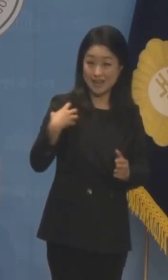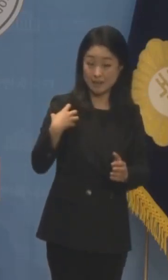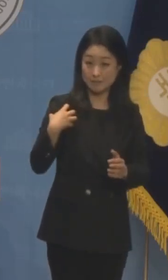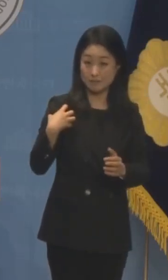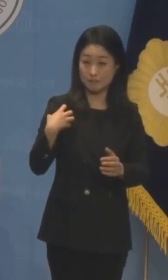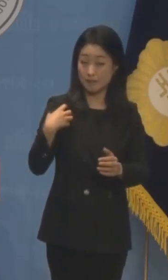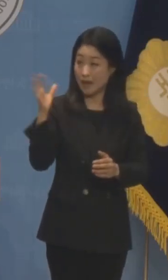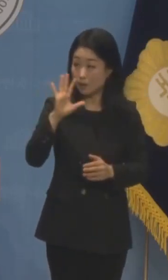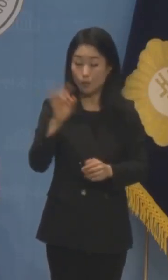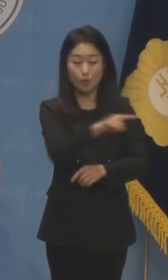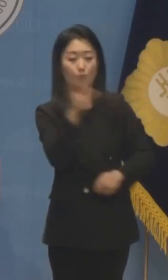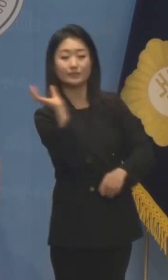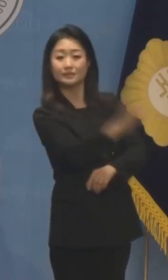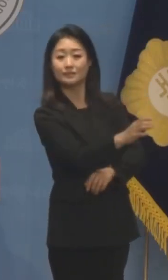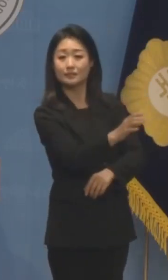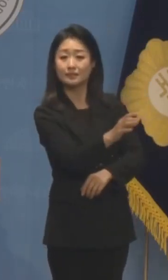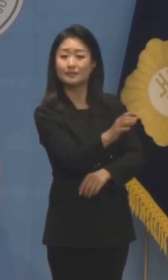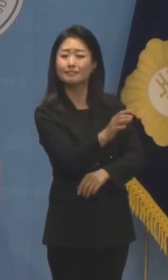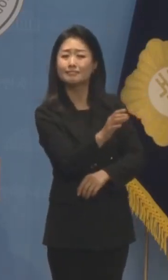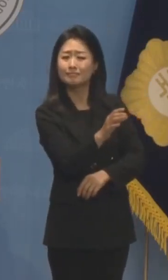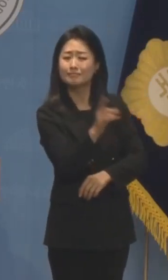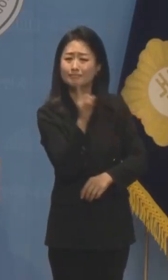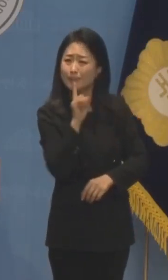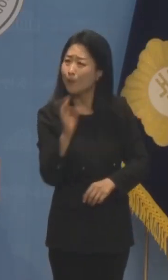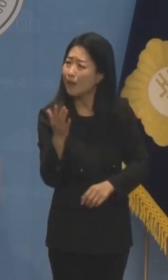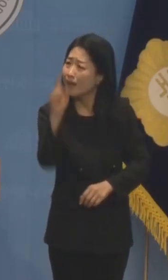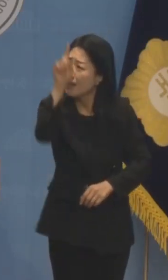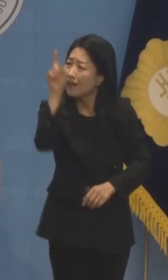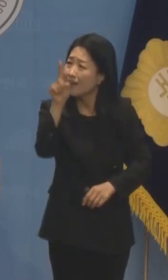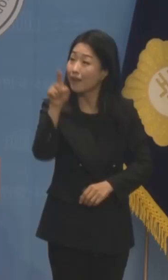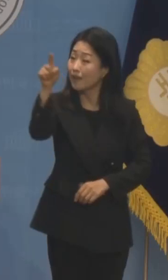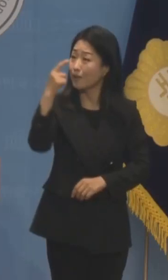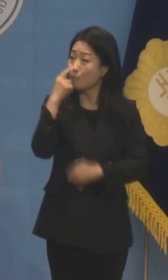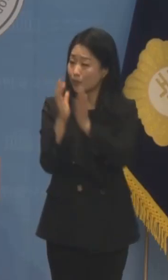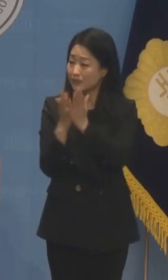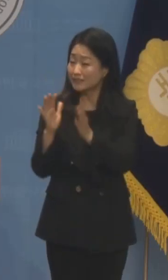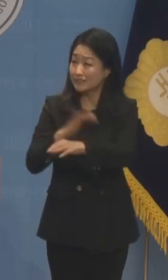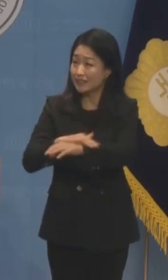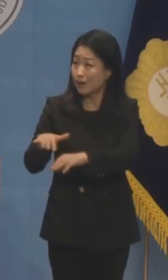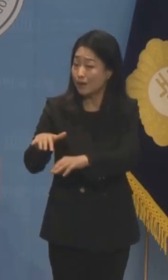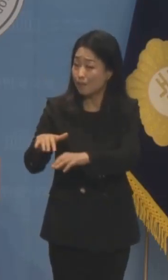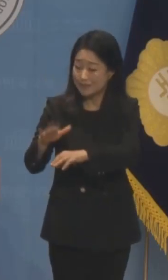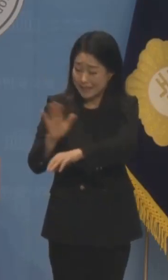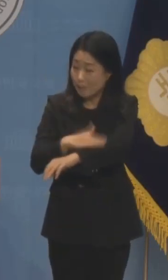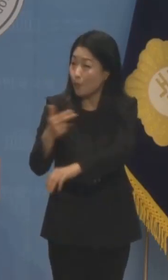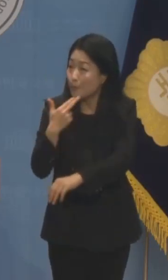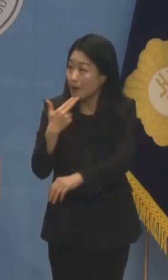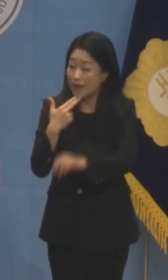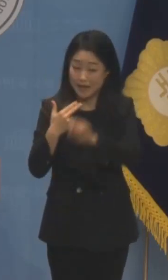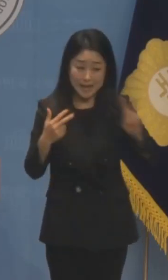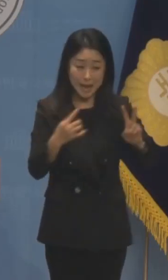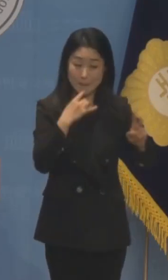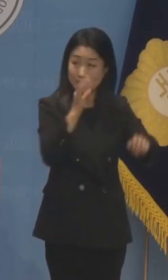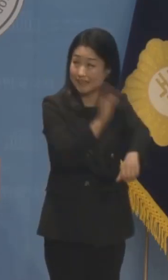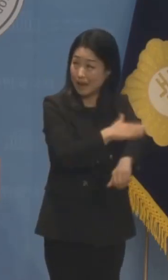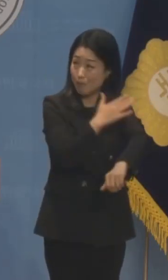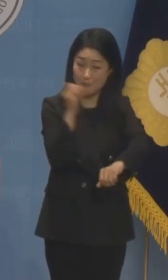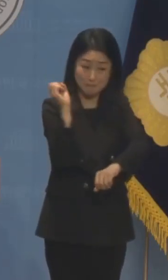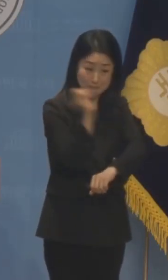있습니다. 윤석열 검찰 독재 정권은 아무 잘못이 없고 오로지 야당 책임이라는